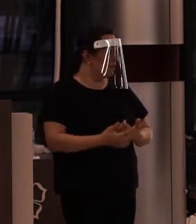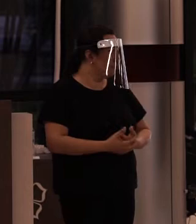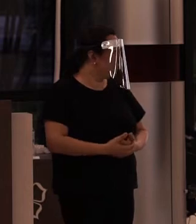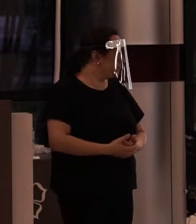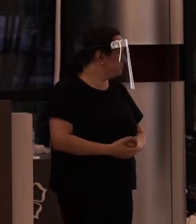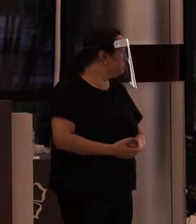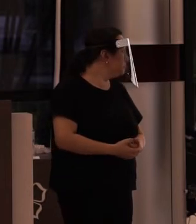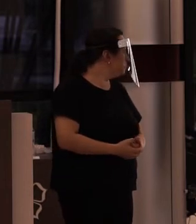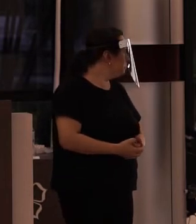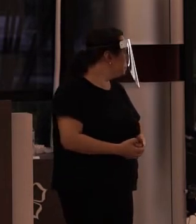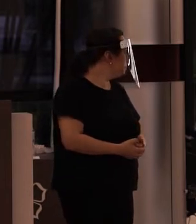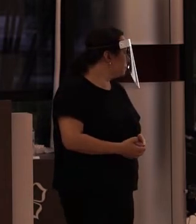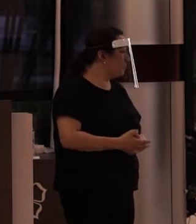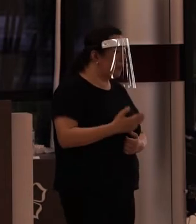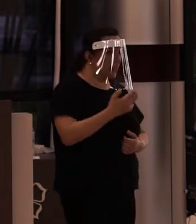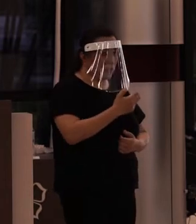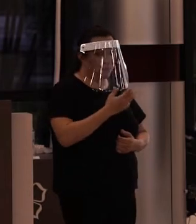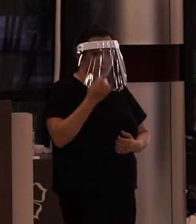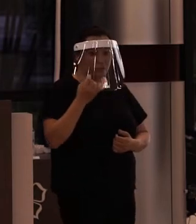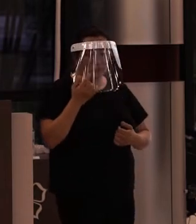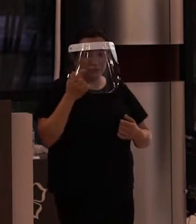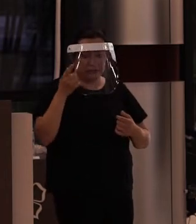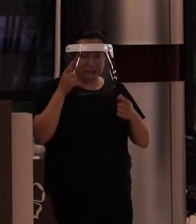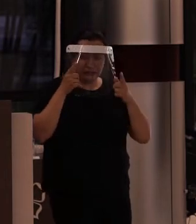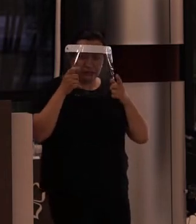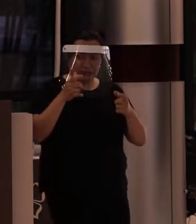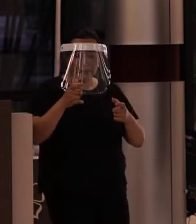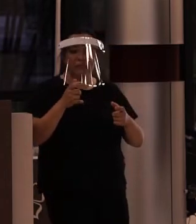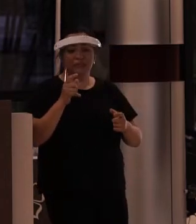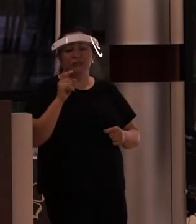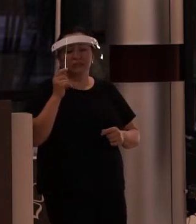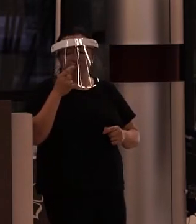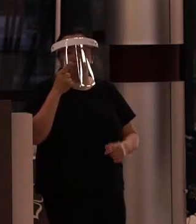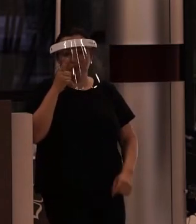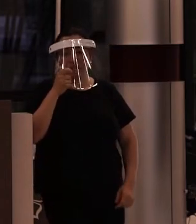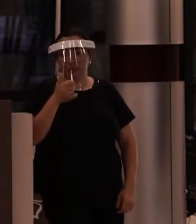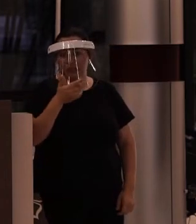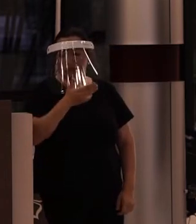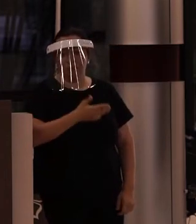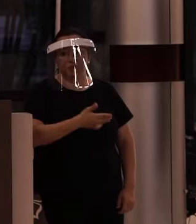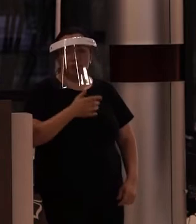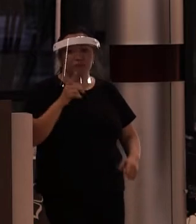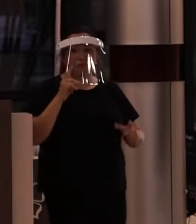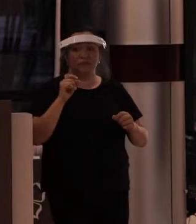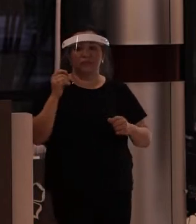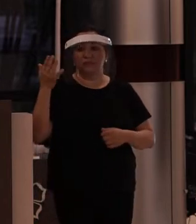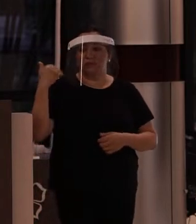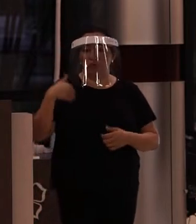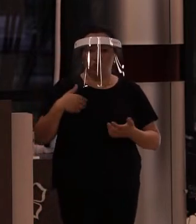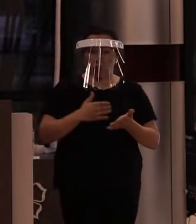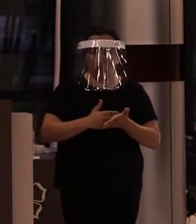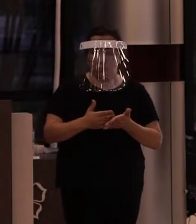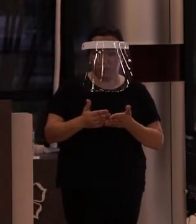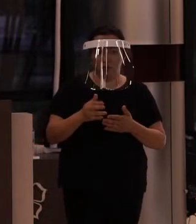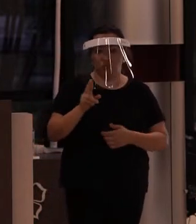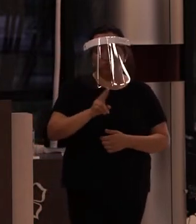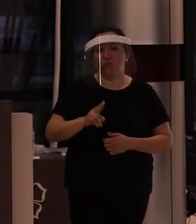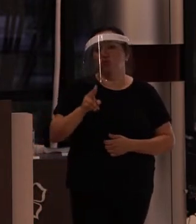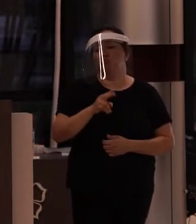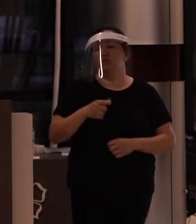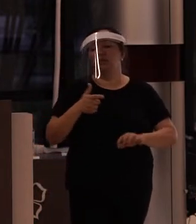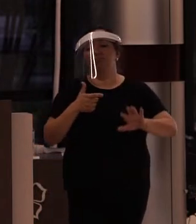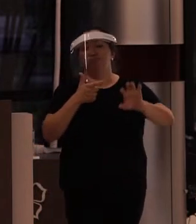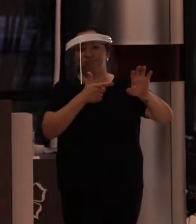Esse aqui foi muito interessante, já passei, deixa eu ver. Esse aqui foi muito interessante, foi logo quando eu estava começando a usar câmera